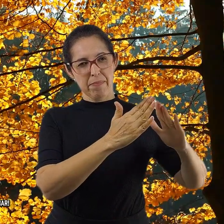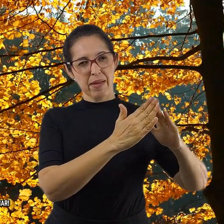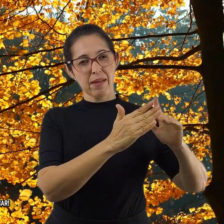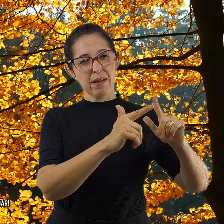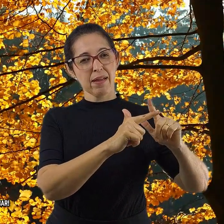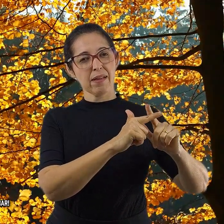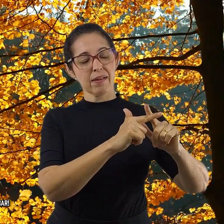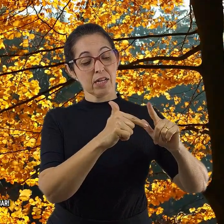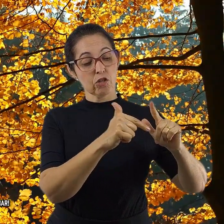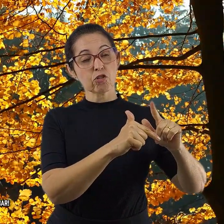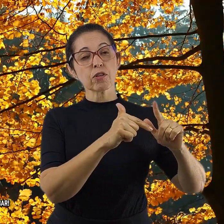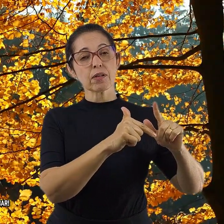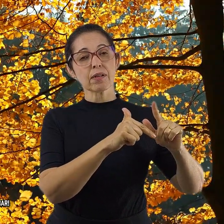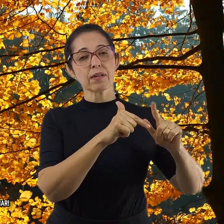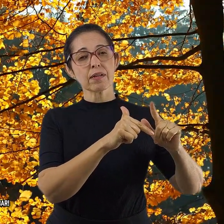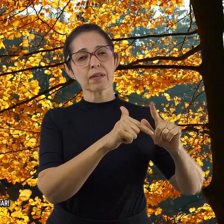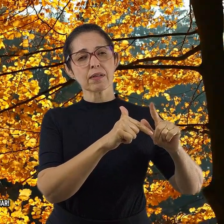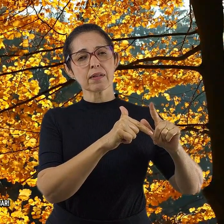apóstolos.